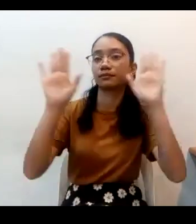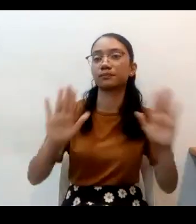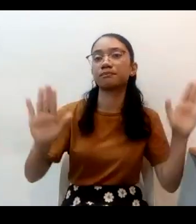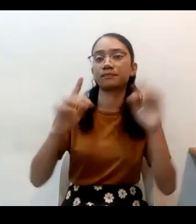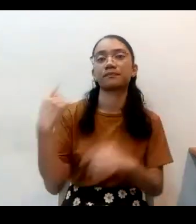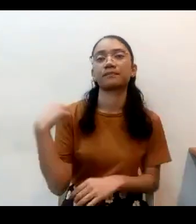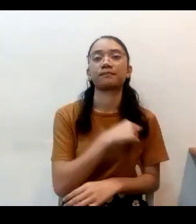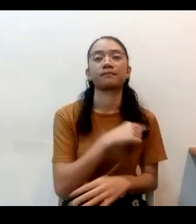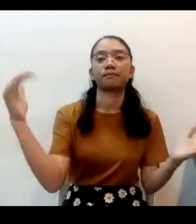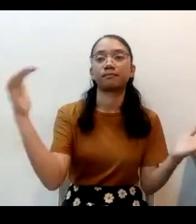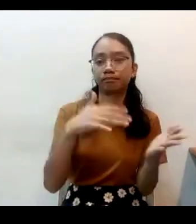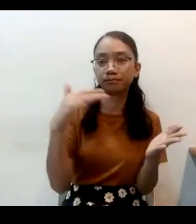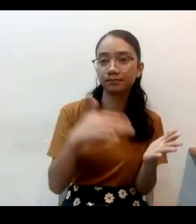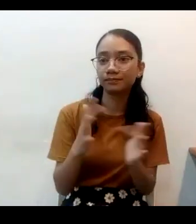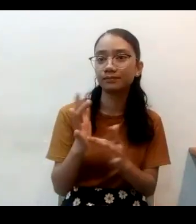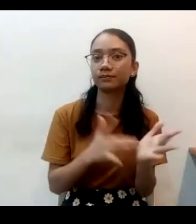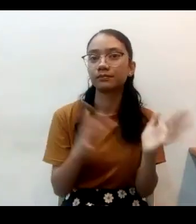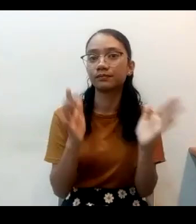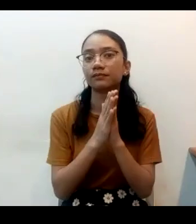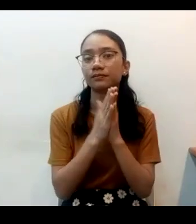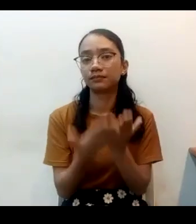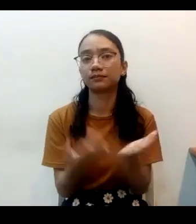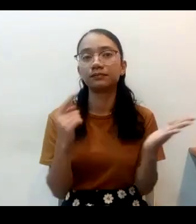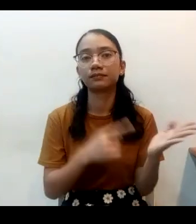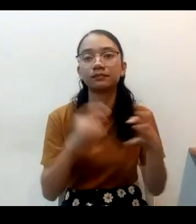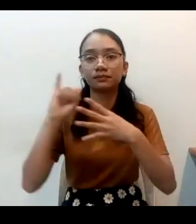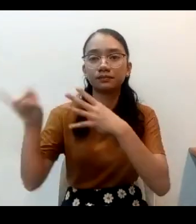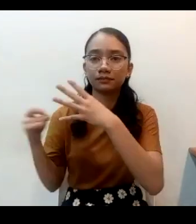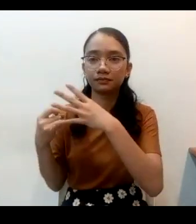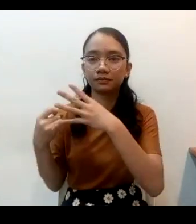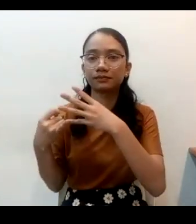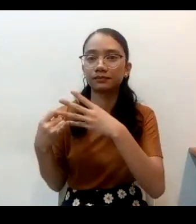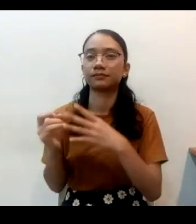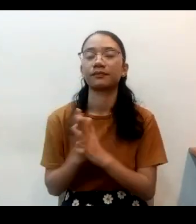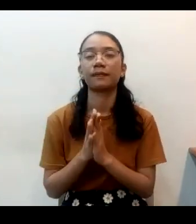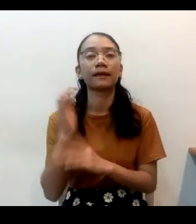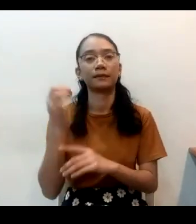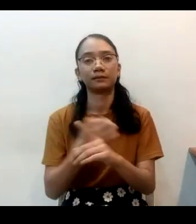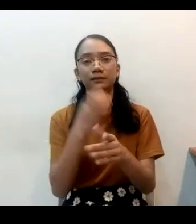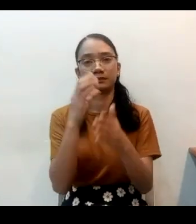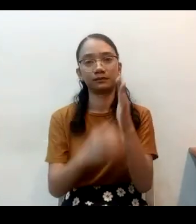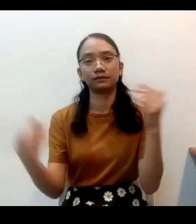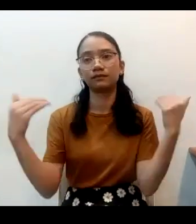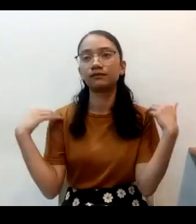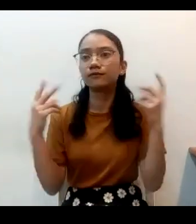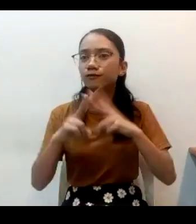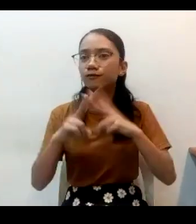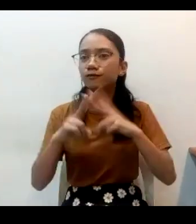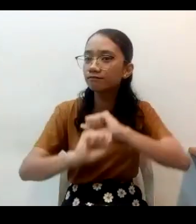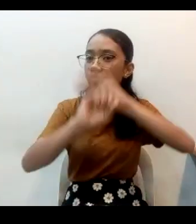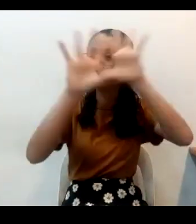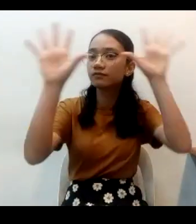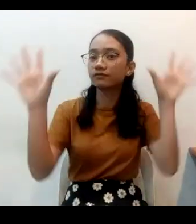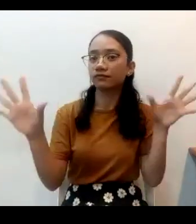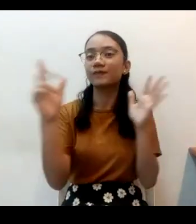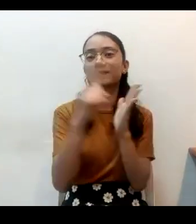the book of John. Kaya linggo-linggo po natin pinag-aaralan yung aklat ni Juan. Each chapter has a very clear lesson.